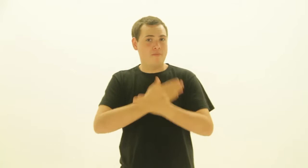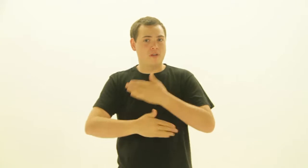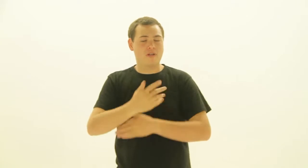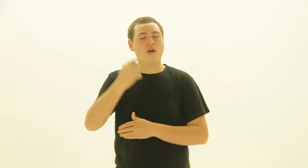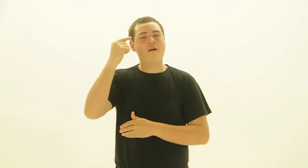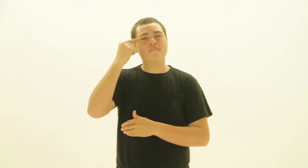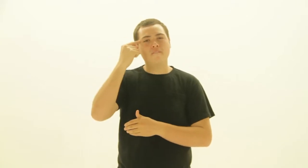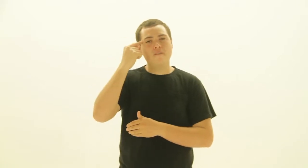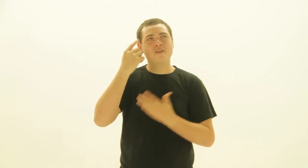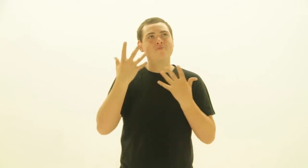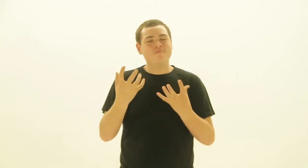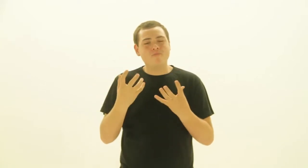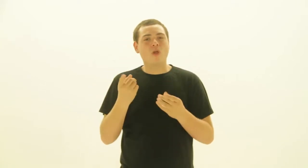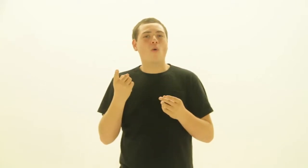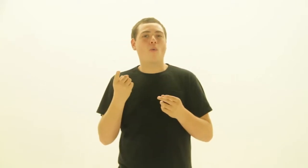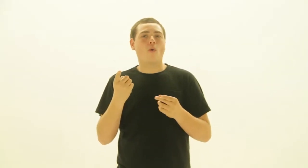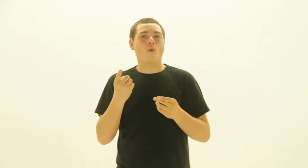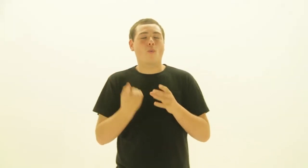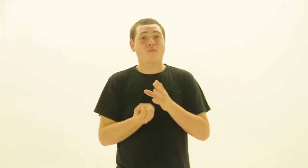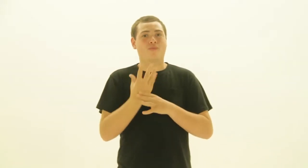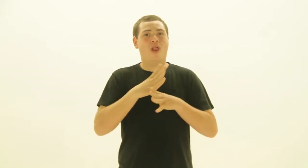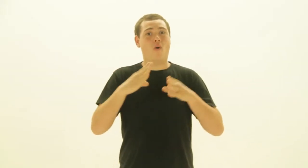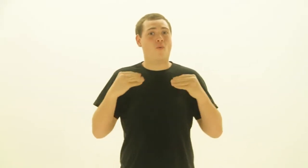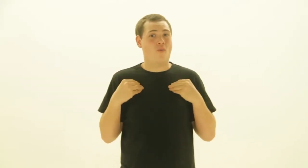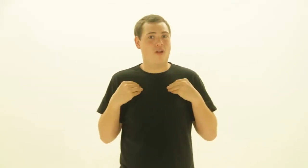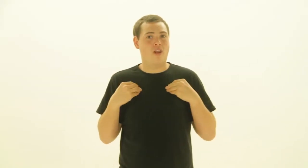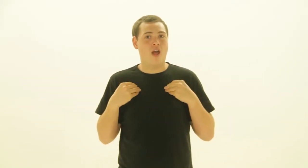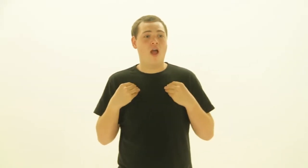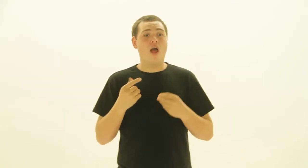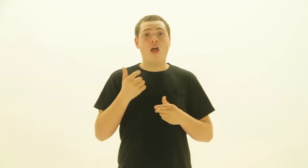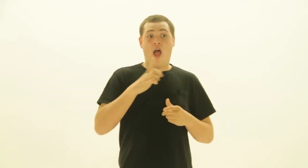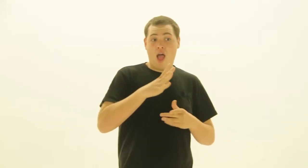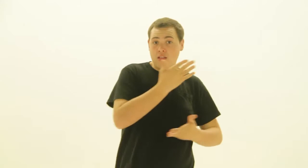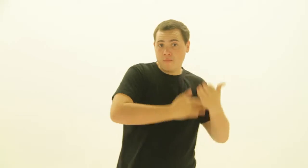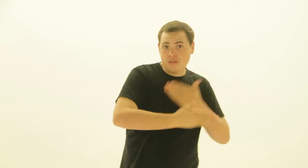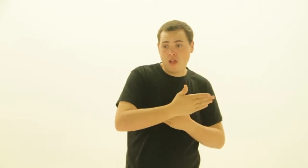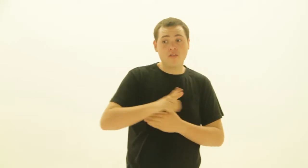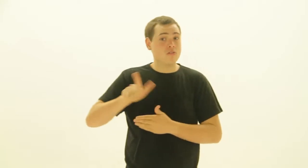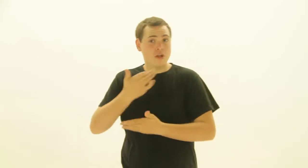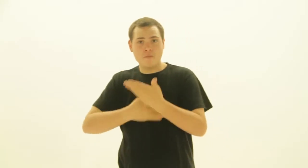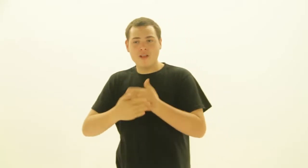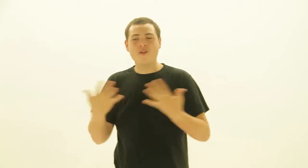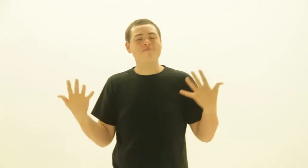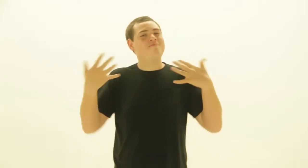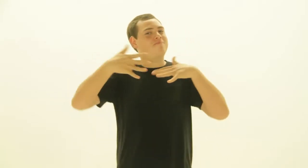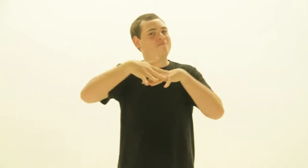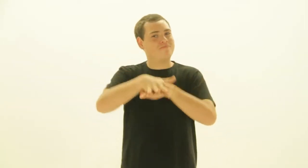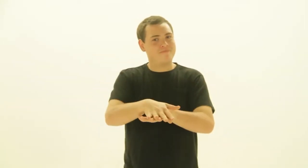los niños, niños con discapacidad y sin discapacidad, pudieran estar integrados, donde las maestras se tomaran el tiempo de enseñar a todos los niños por